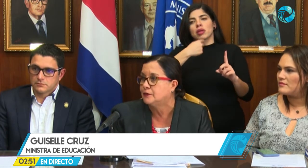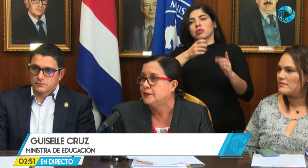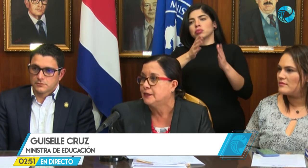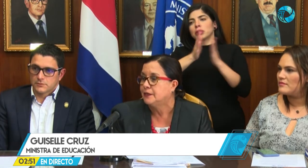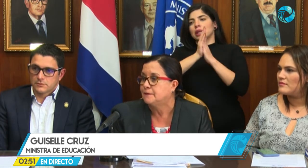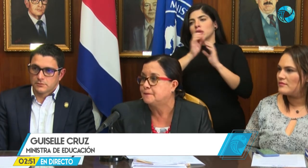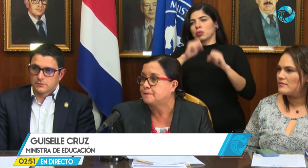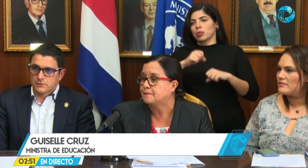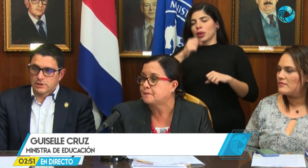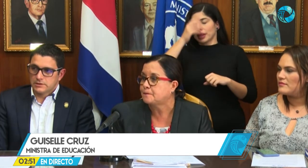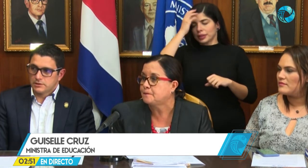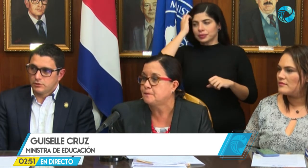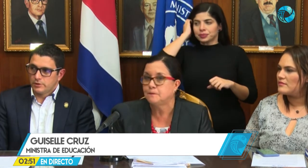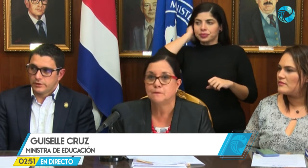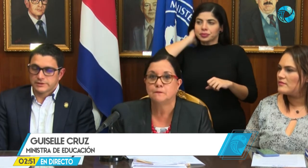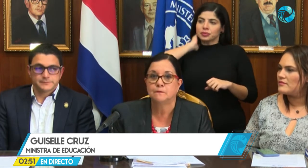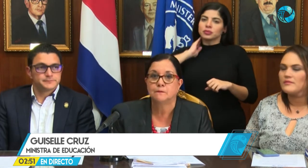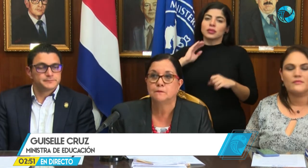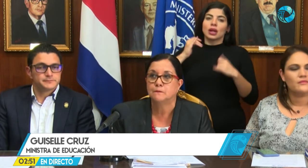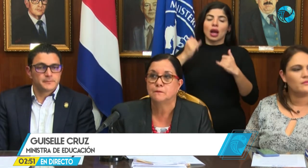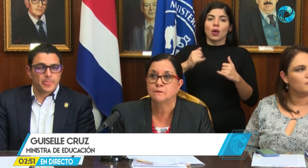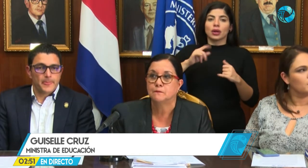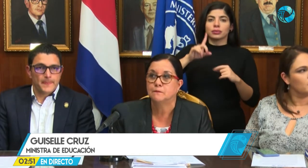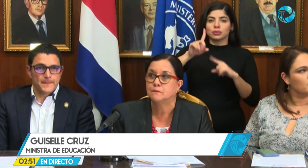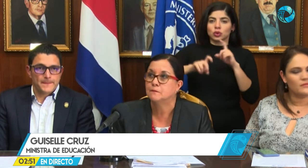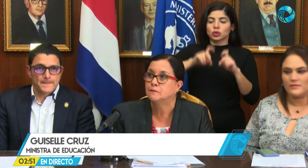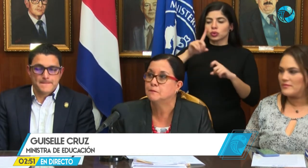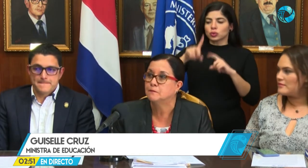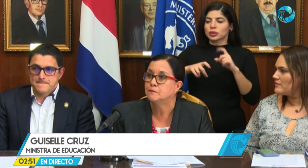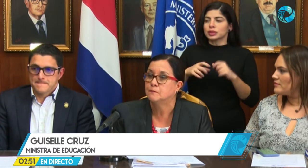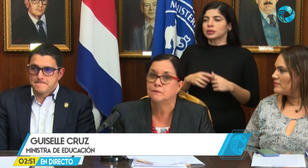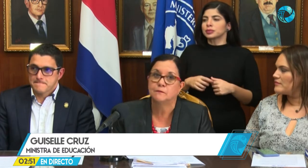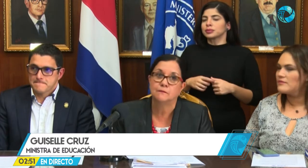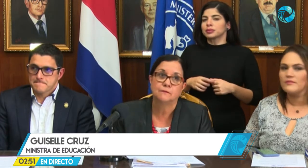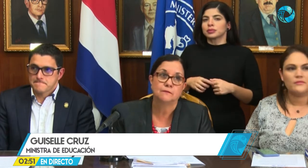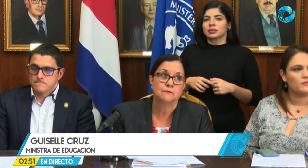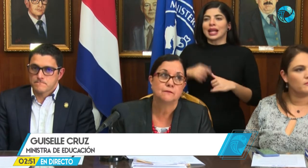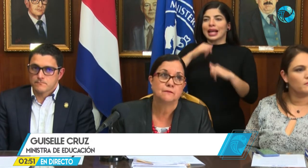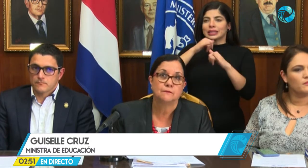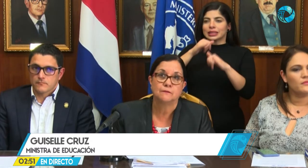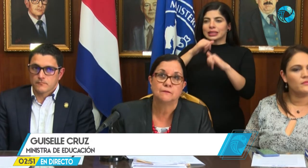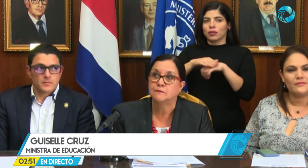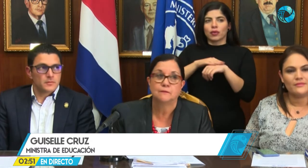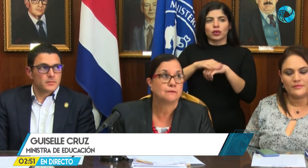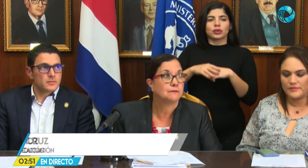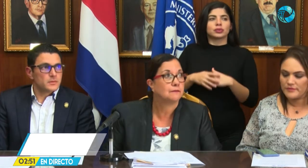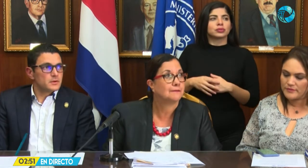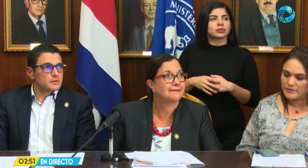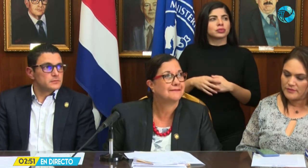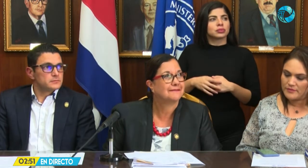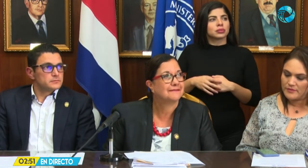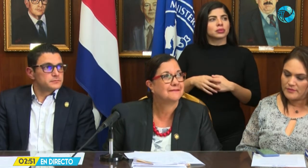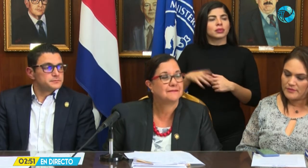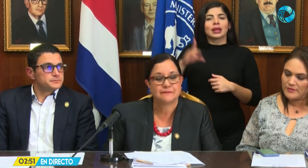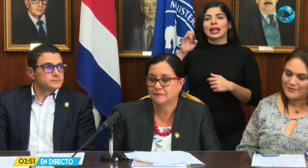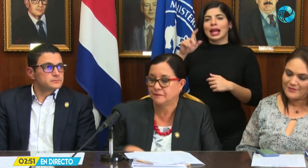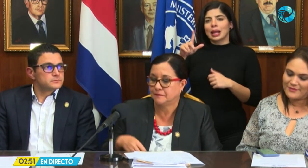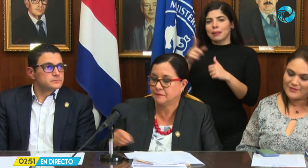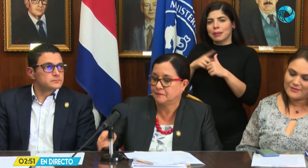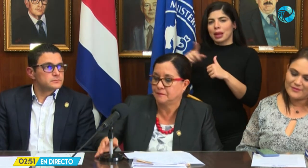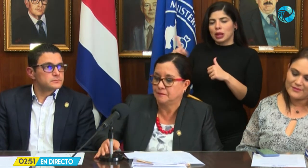solicitarlo. Ok, continuamos con las consultas. Extra, por favor. Para Daniel primero,